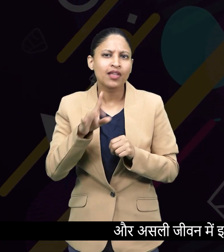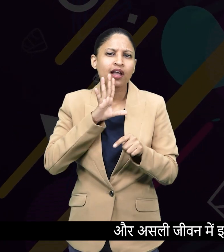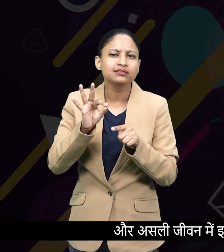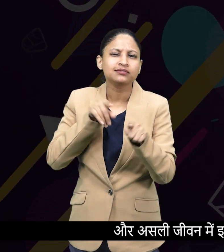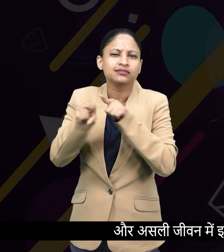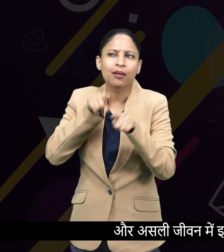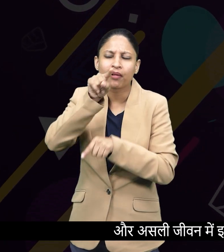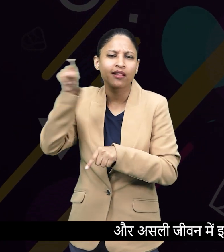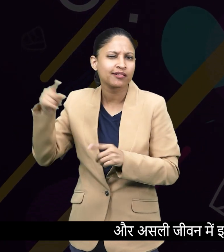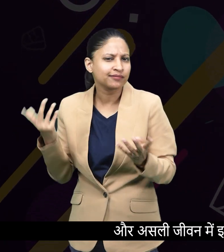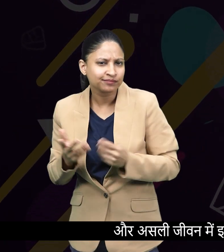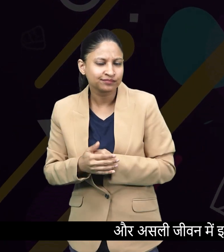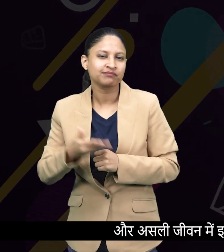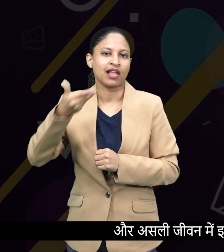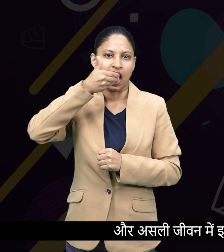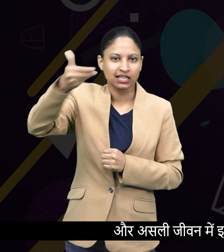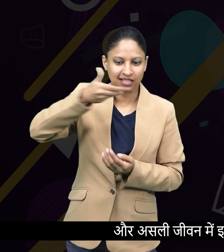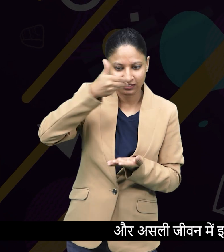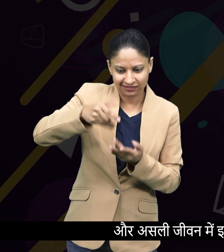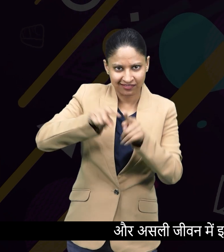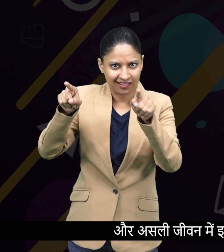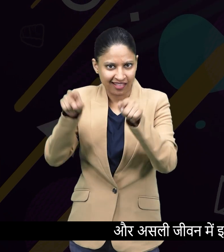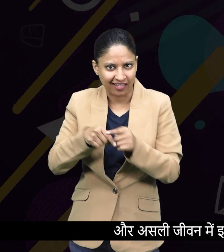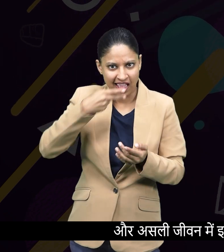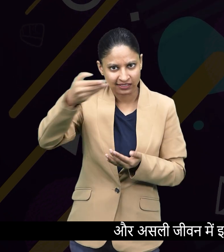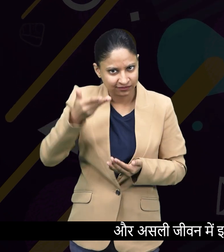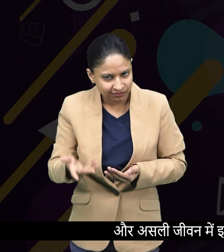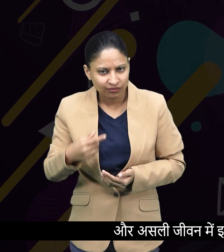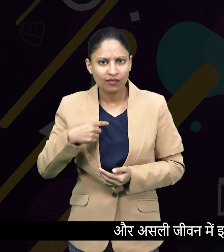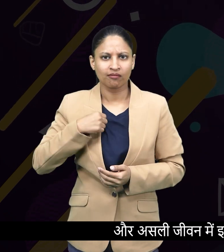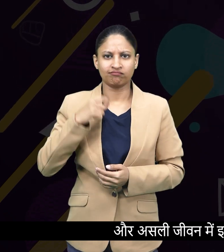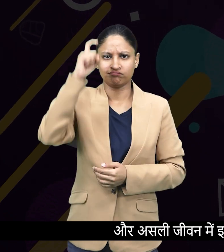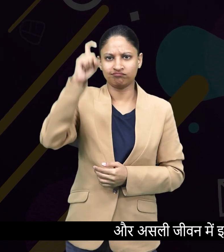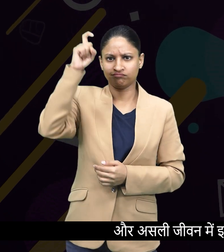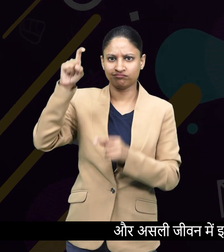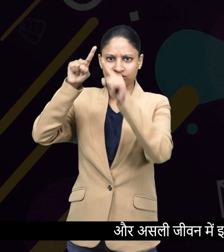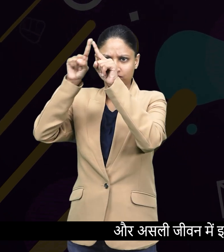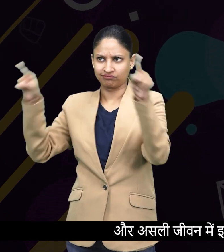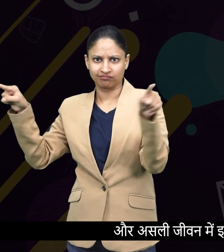और असली जीवन में इसके उदाहरण पिज्जा का टुकड़ा या हैंगर है।